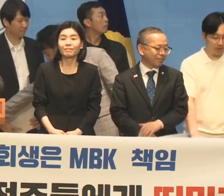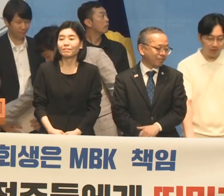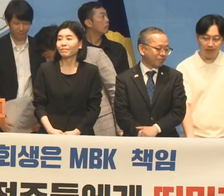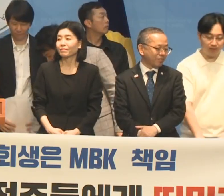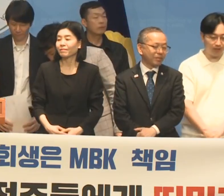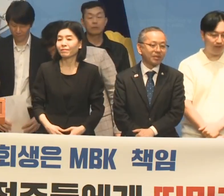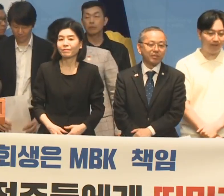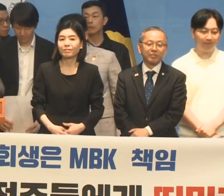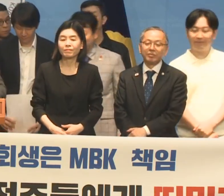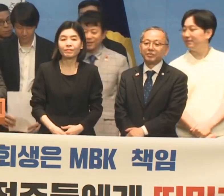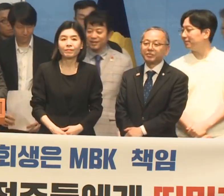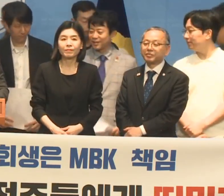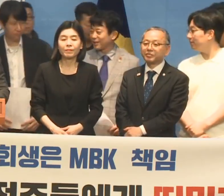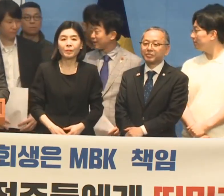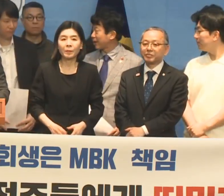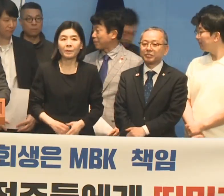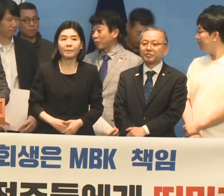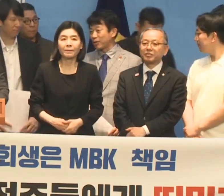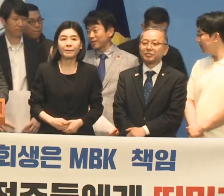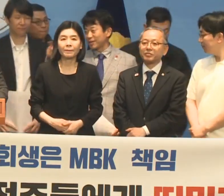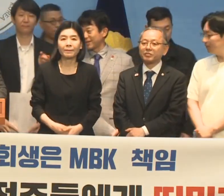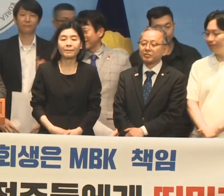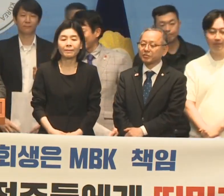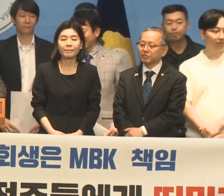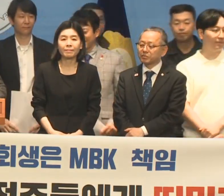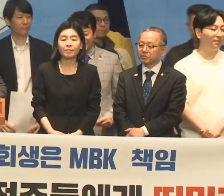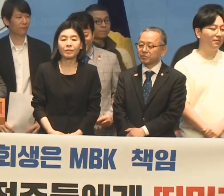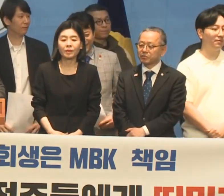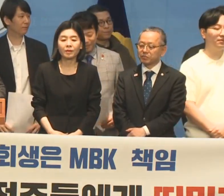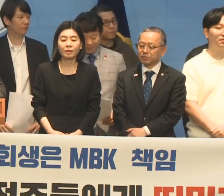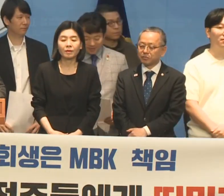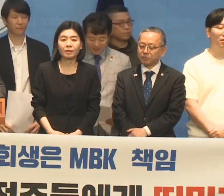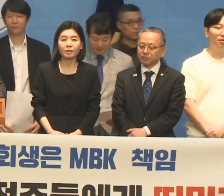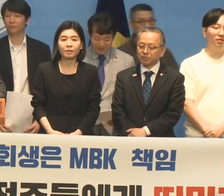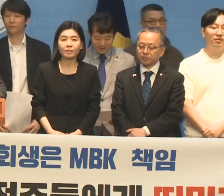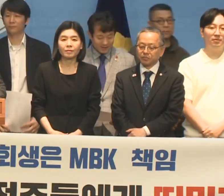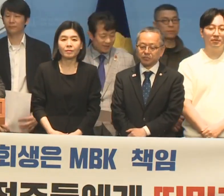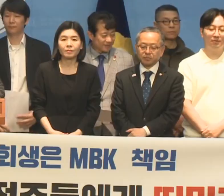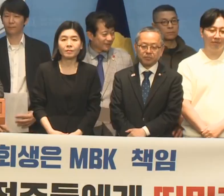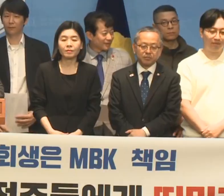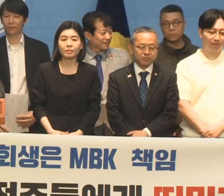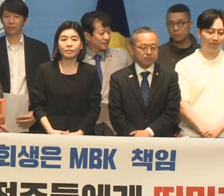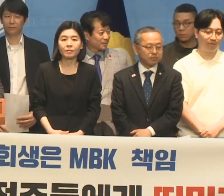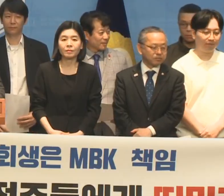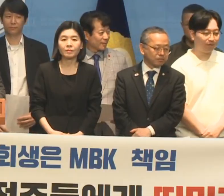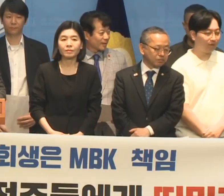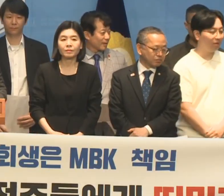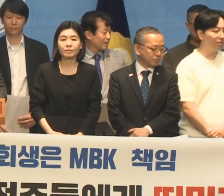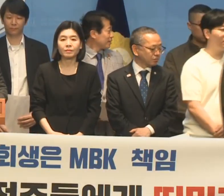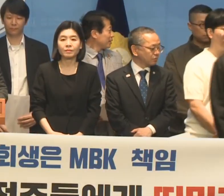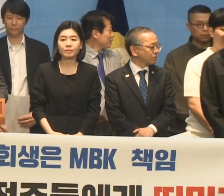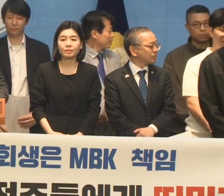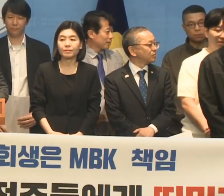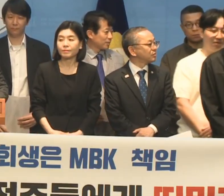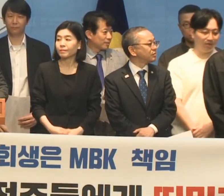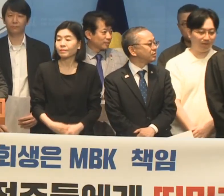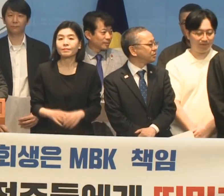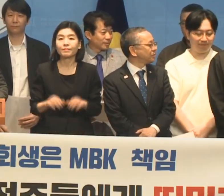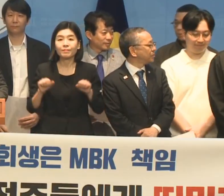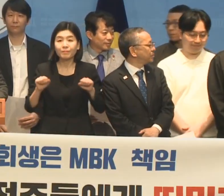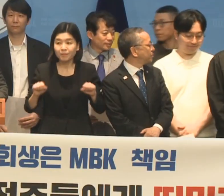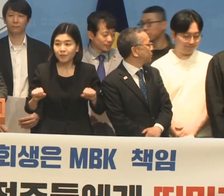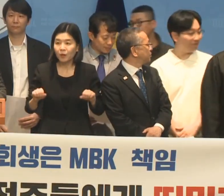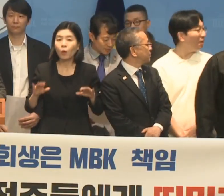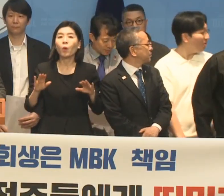여기 쓰시면 되고요. 여기 쓰시면 그렇지. 다 보여요 여기서. 시작할까요? 시작해요? 예, 안녕하십니까. 저는